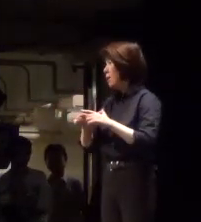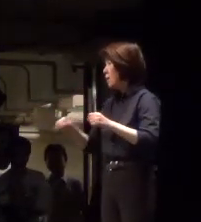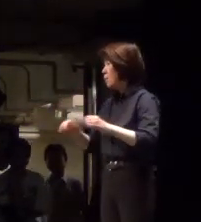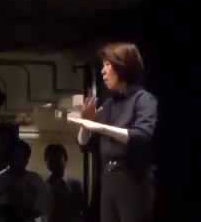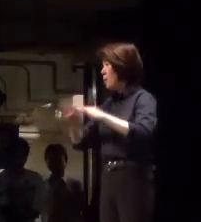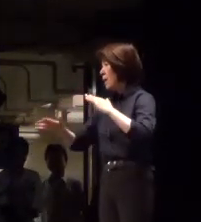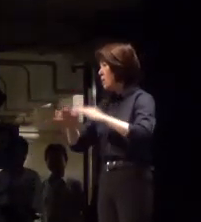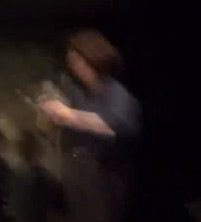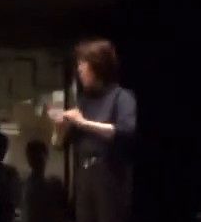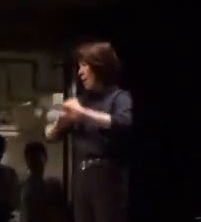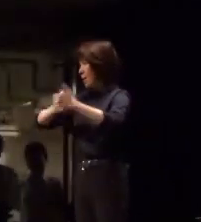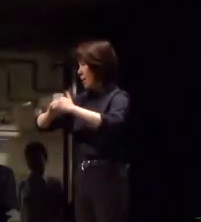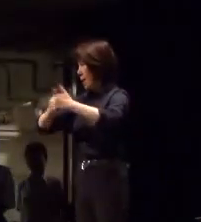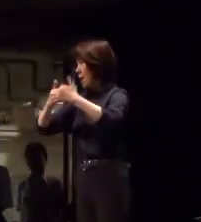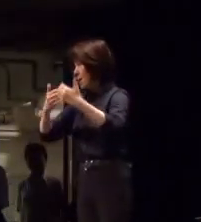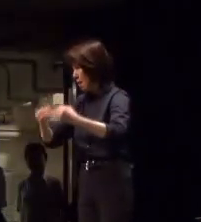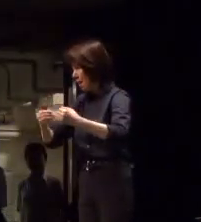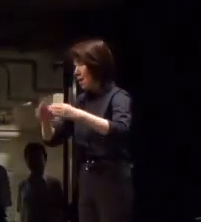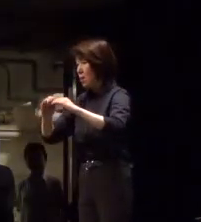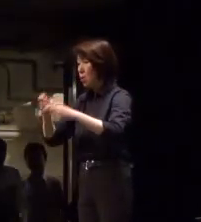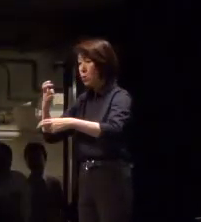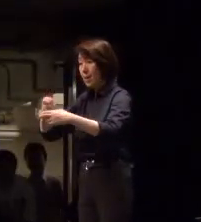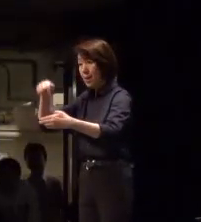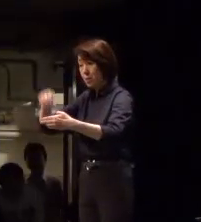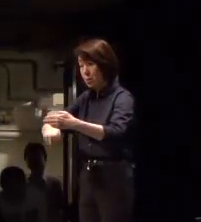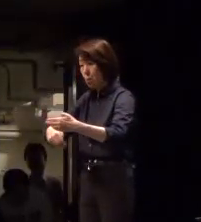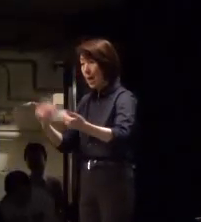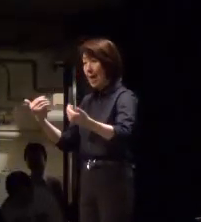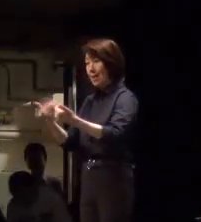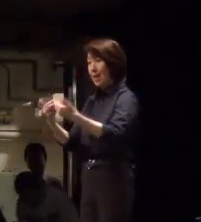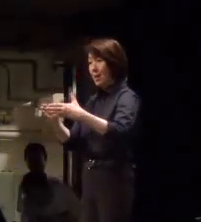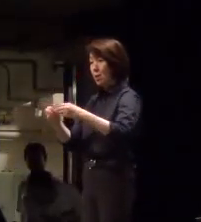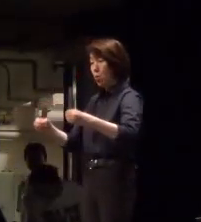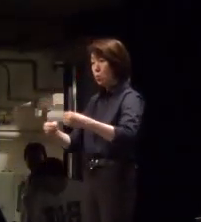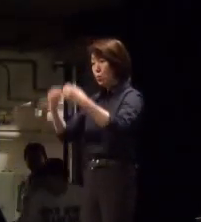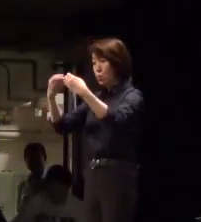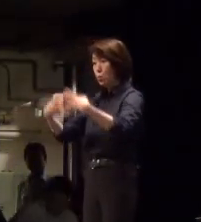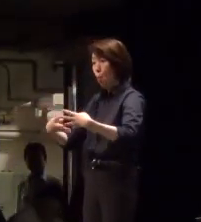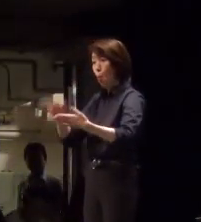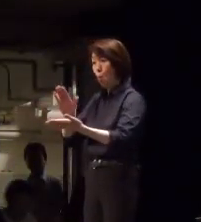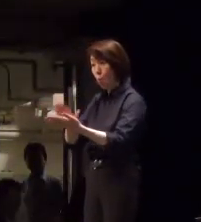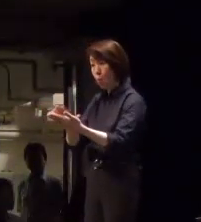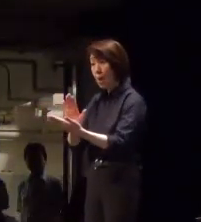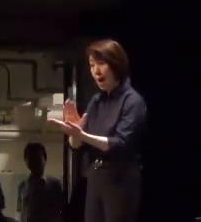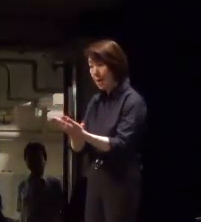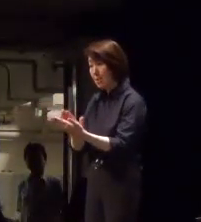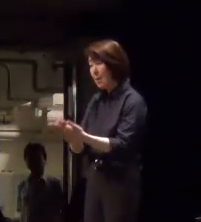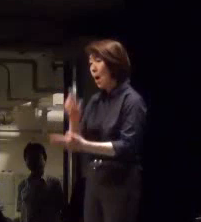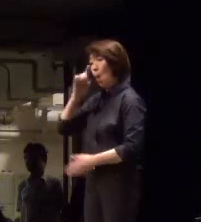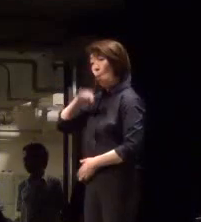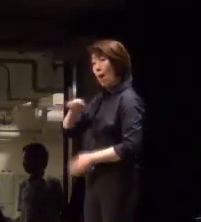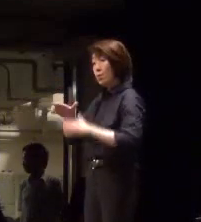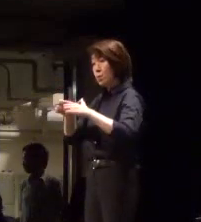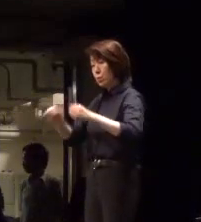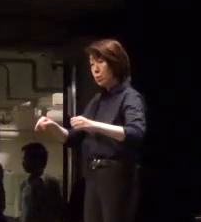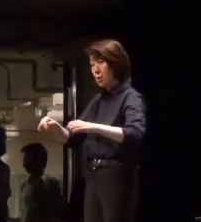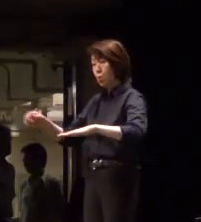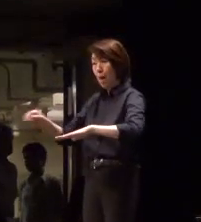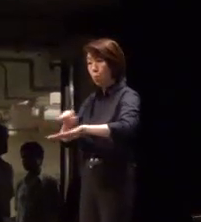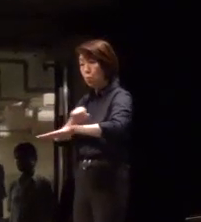で戦った国ですから、国連憲章の中には敵国条項というのがあって、悪い国には、特別